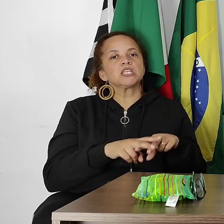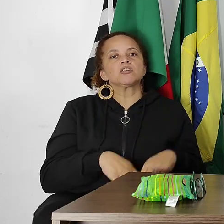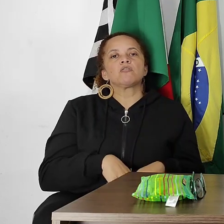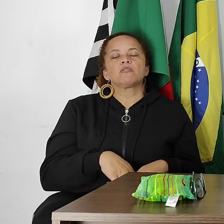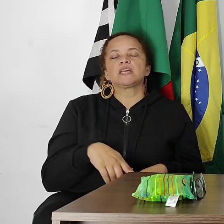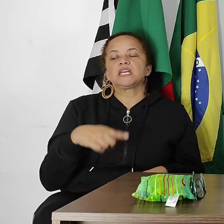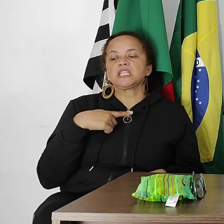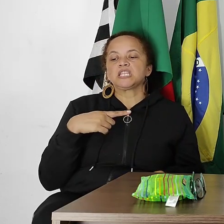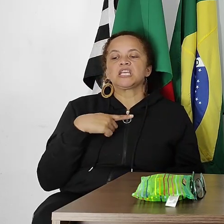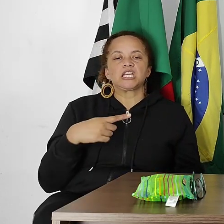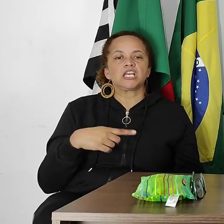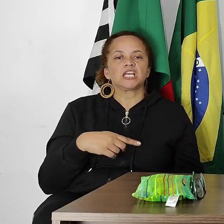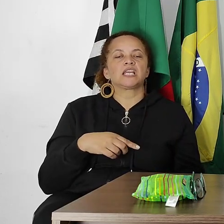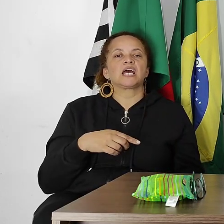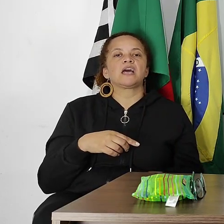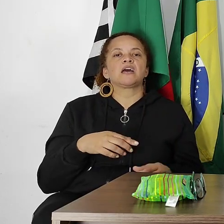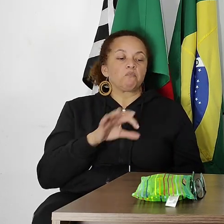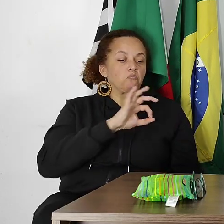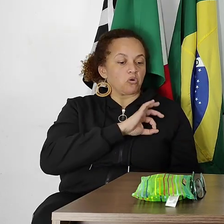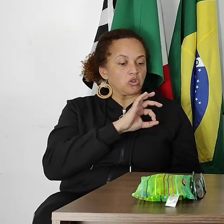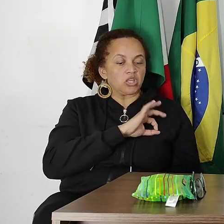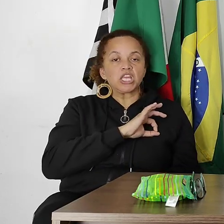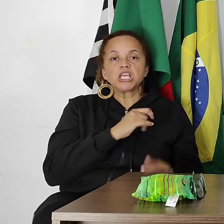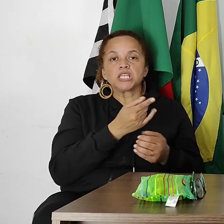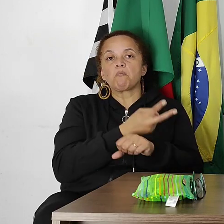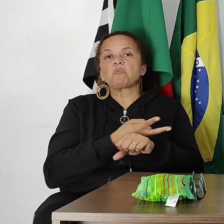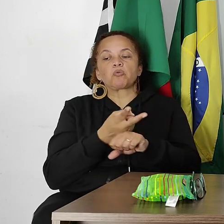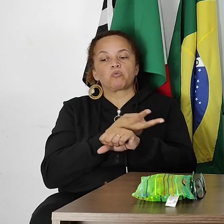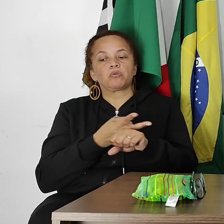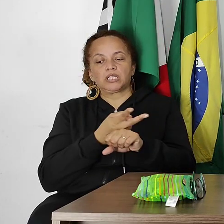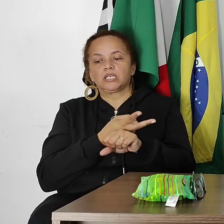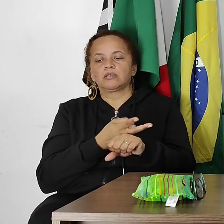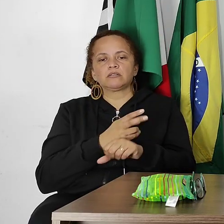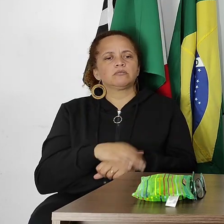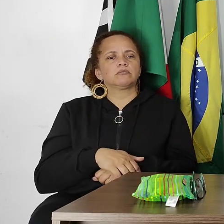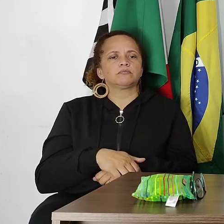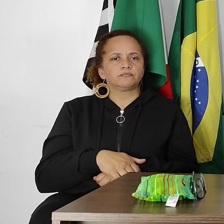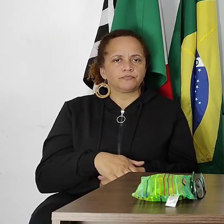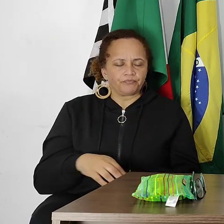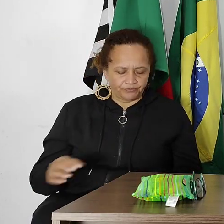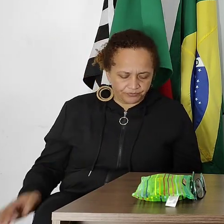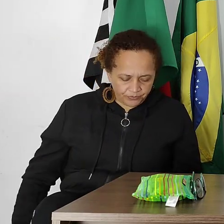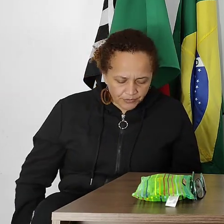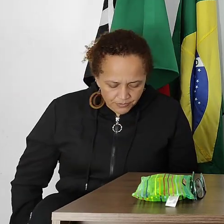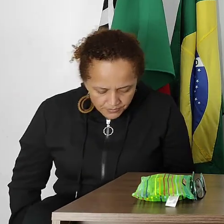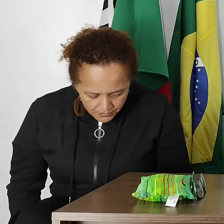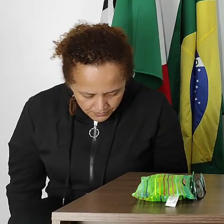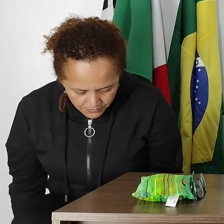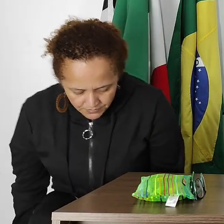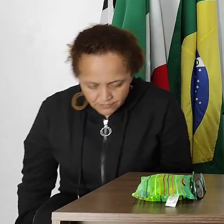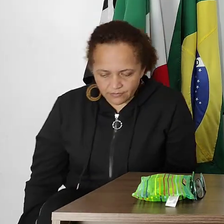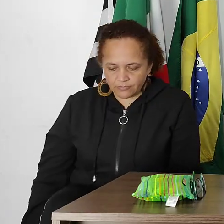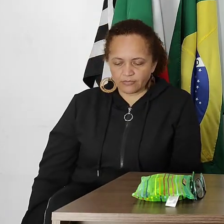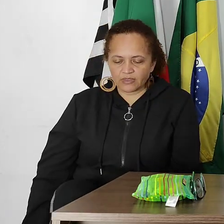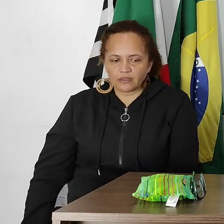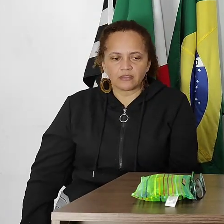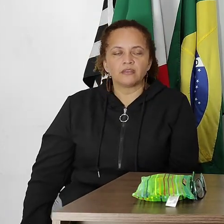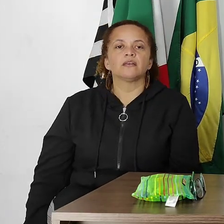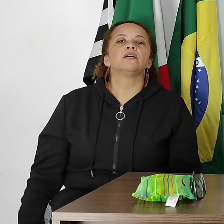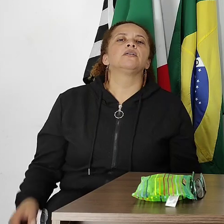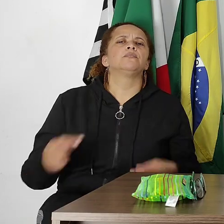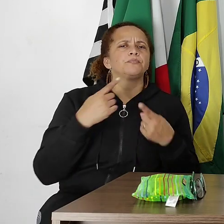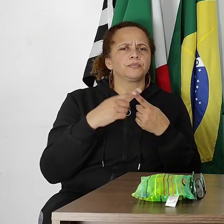ele, qualquer hora, a polícia pode abaixar aqui atrás dele, né? E com toda razão, né? Porque a sociedade olha assim pra